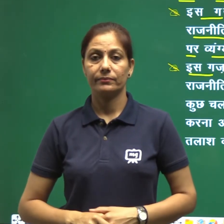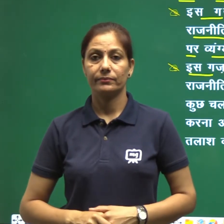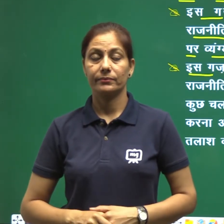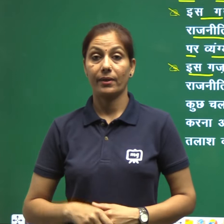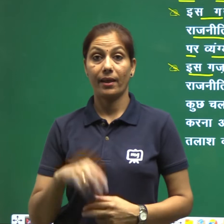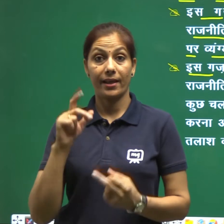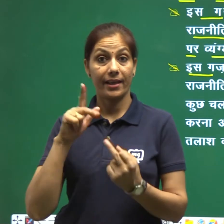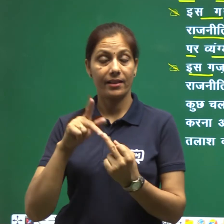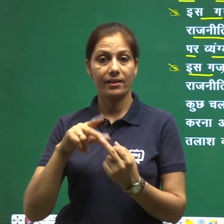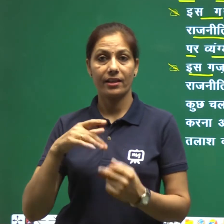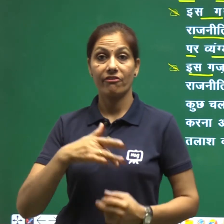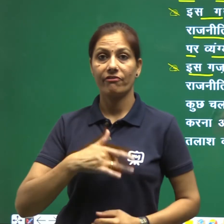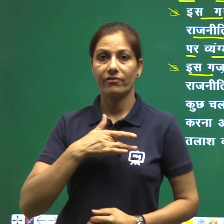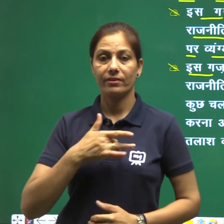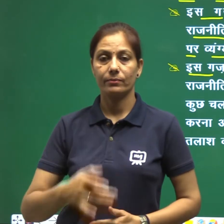केंद्रीय भाव